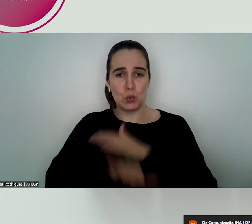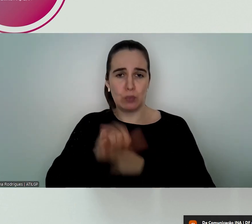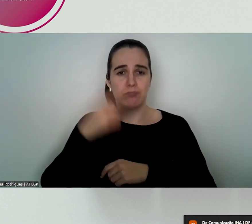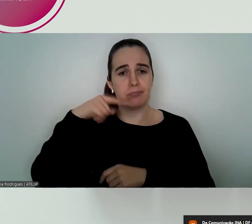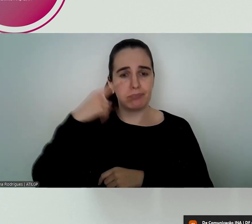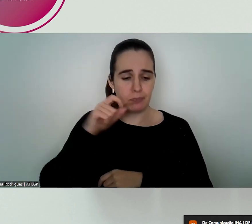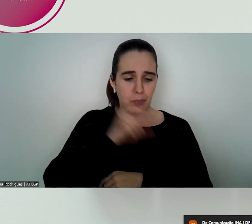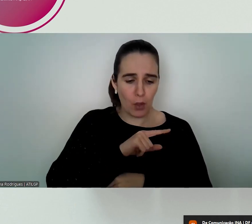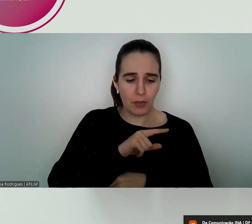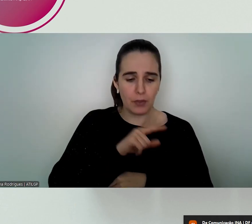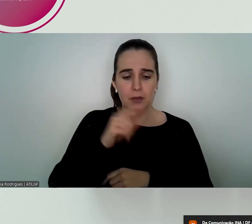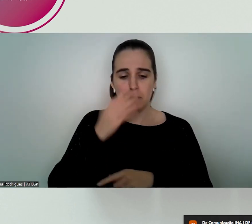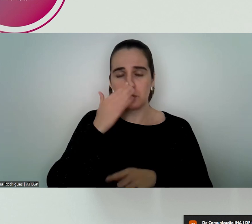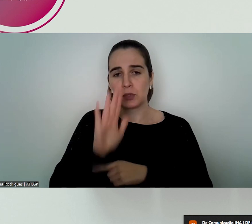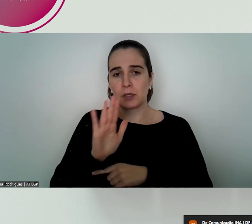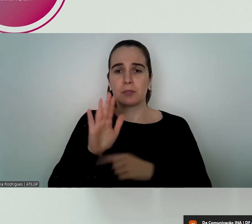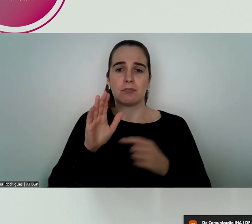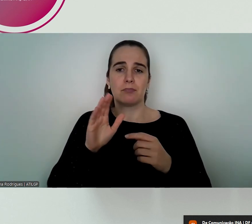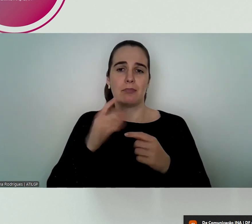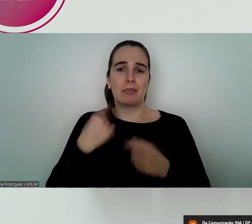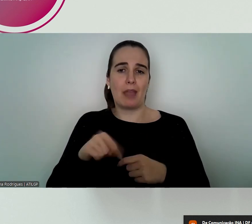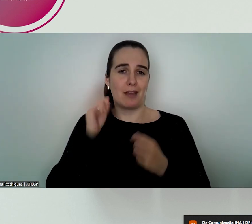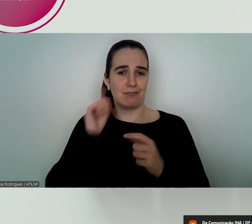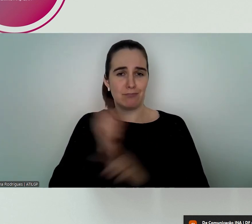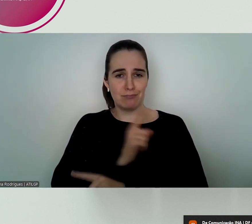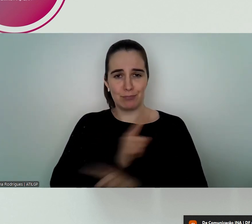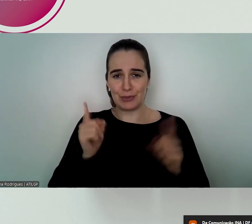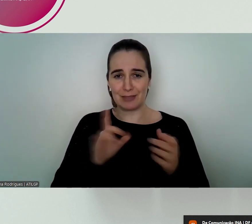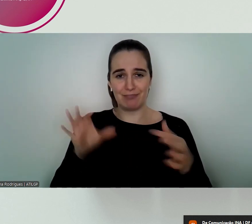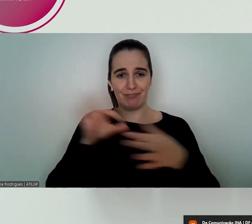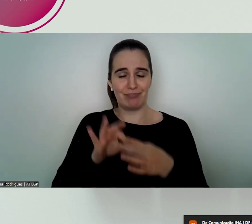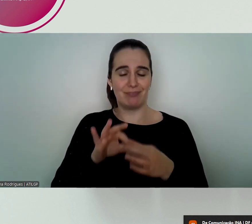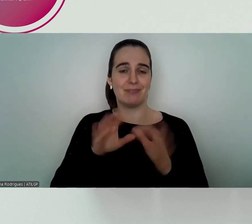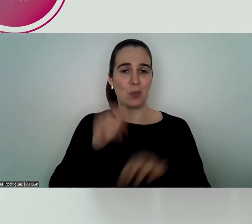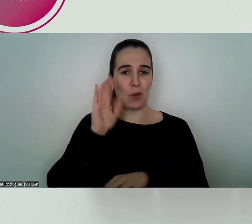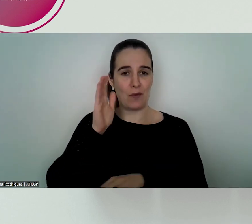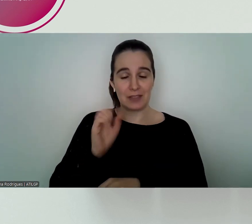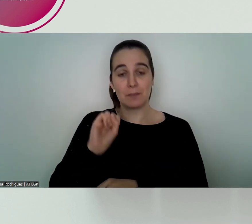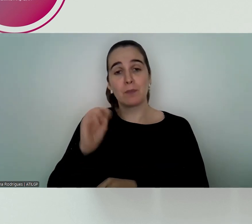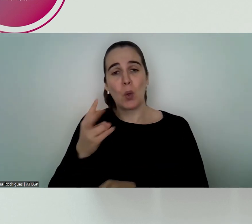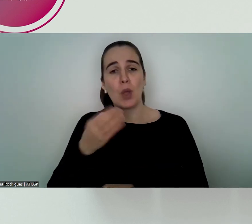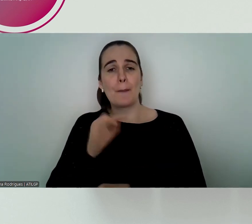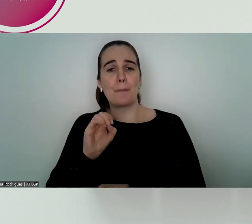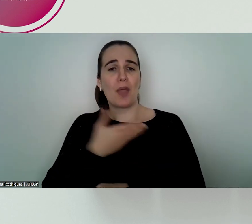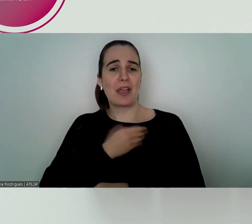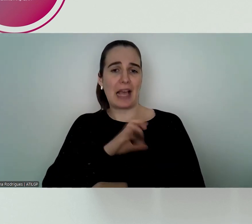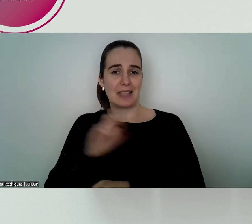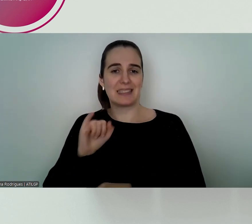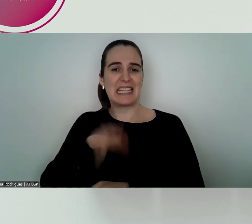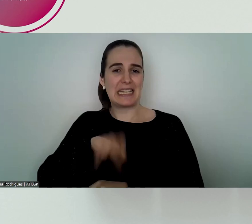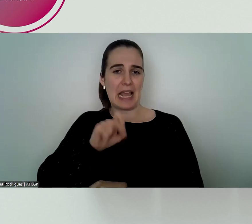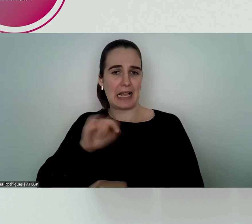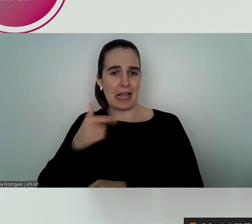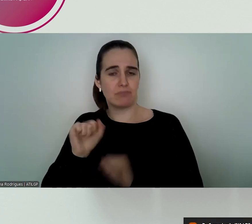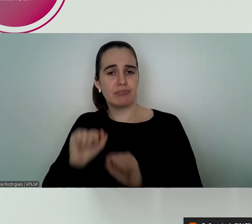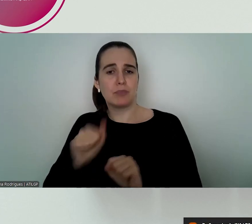INA, onde poderá também encontrar a playlist dedicada a este ciclo de webinars, e ouvir o nosso podcast, o INAcast, nas